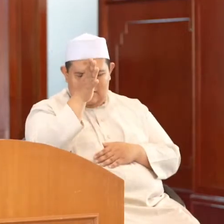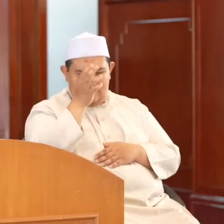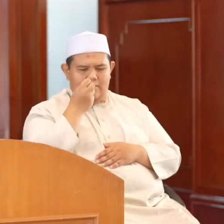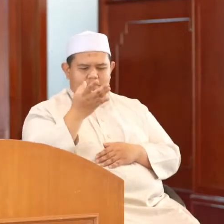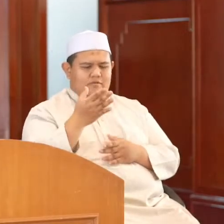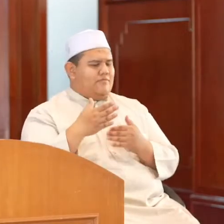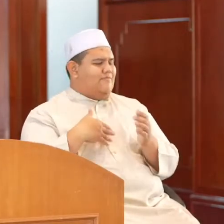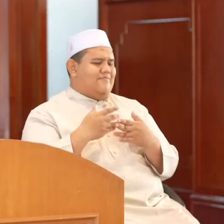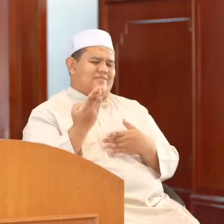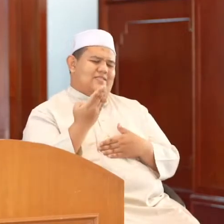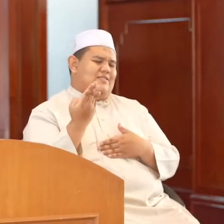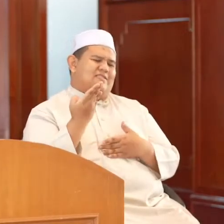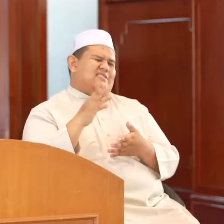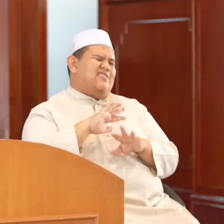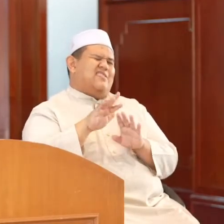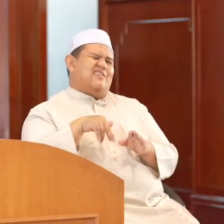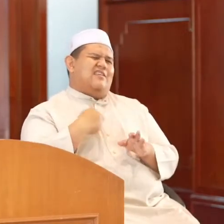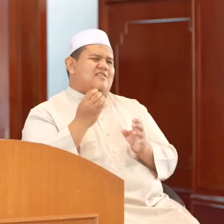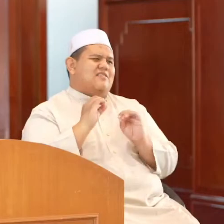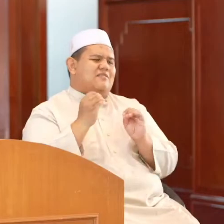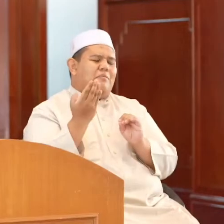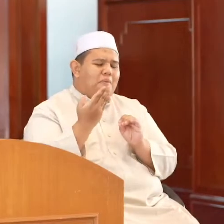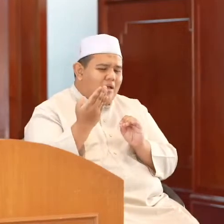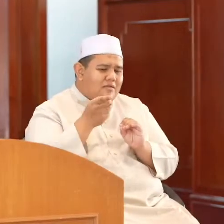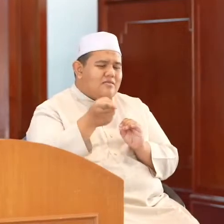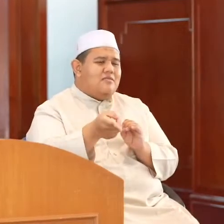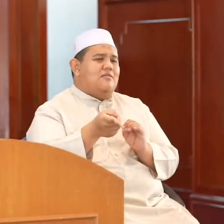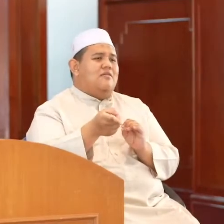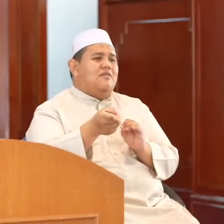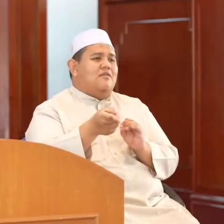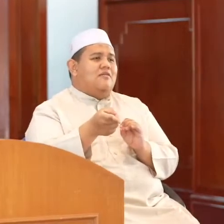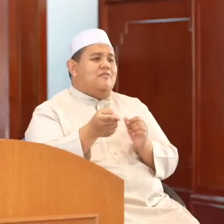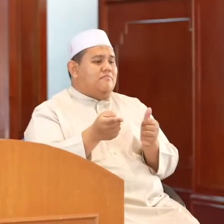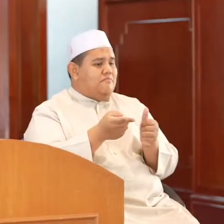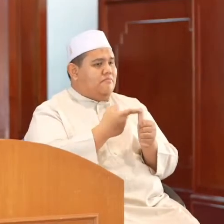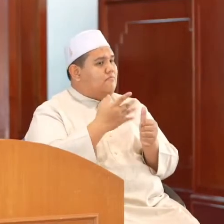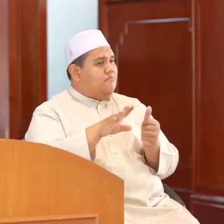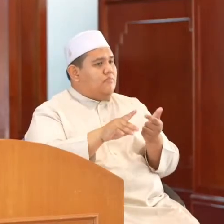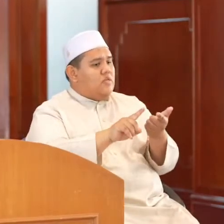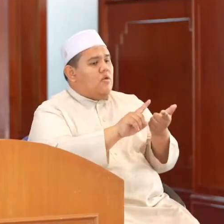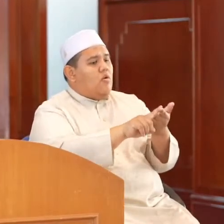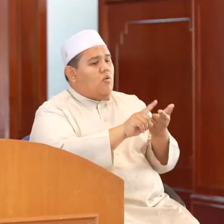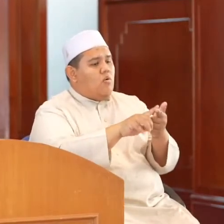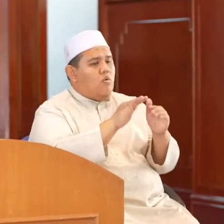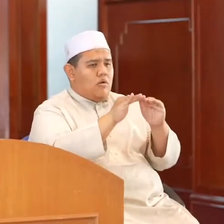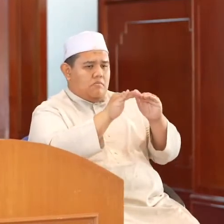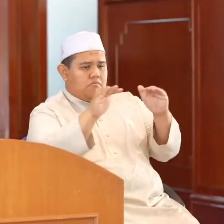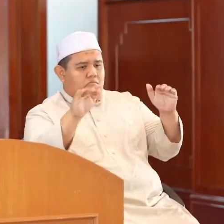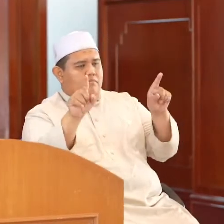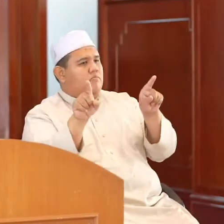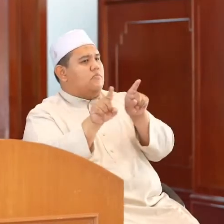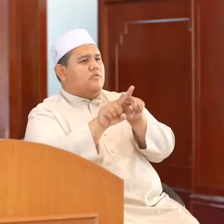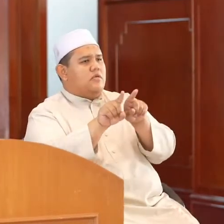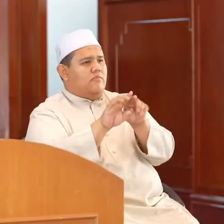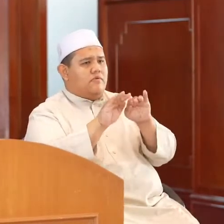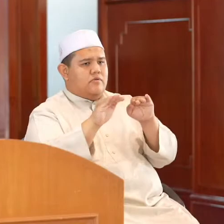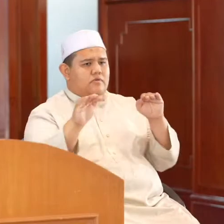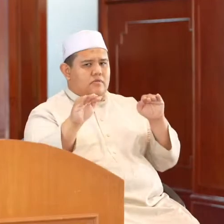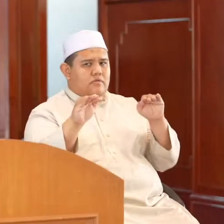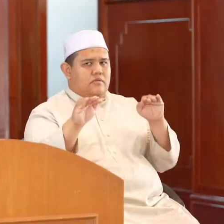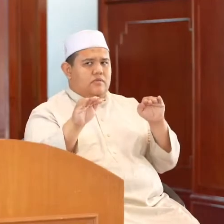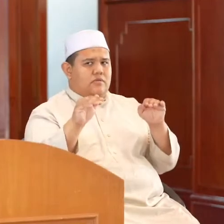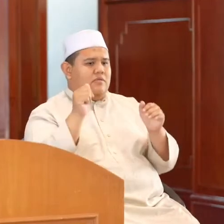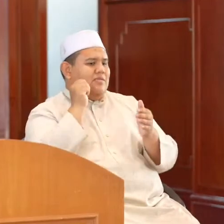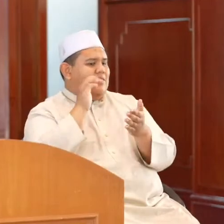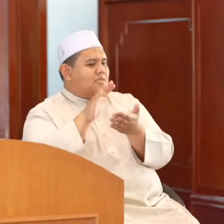abah, kita tak rasa apa. Sebab itu, satu lagi orang yang setara dengan kita. Setara tu macam